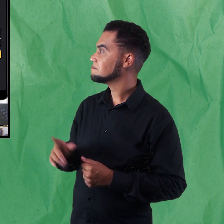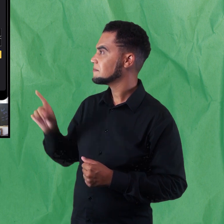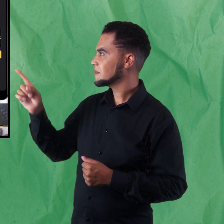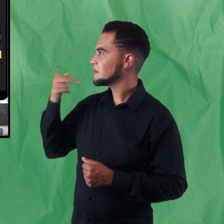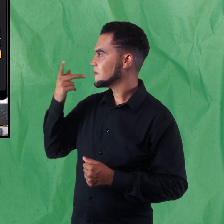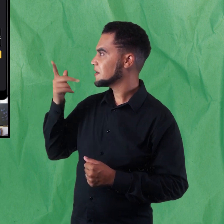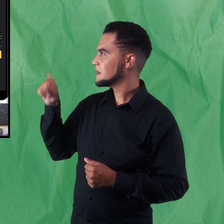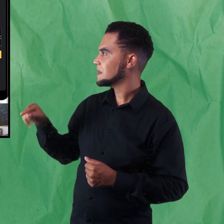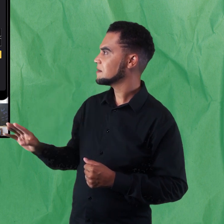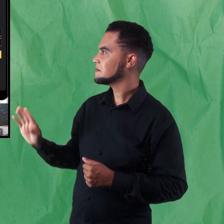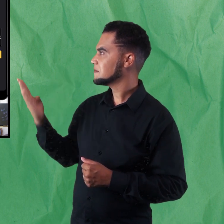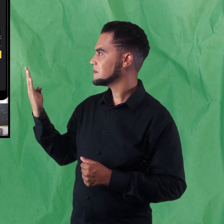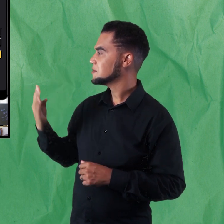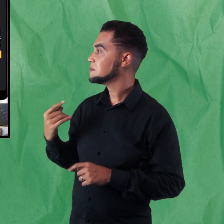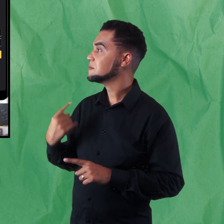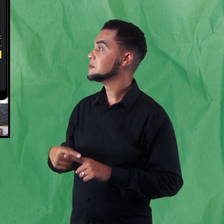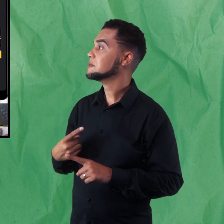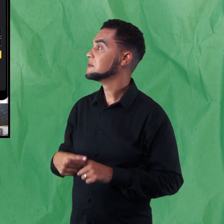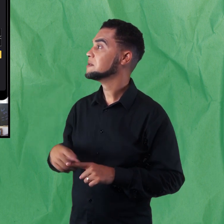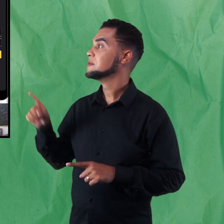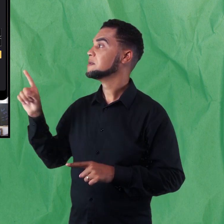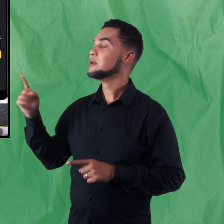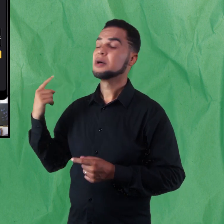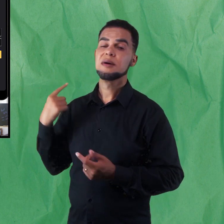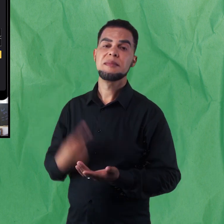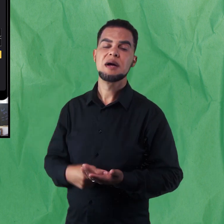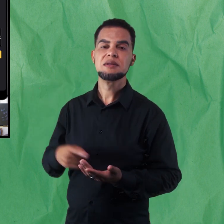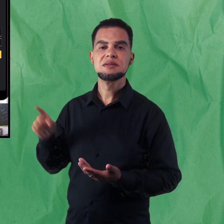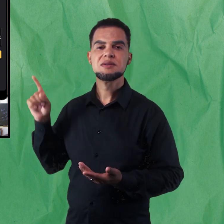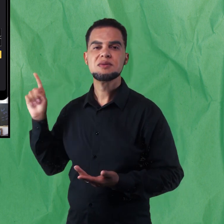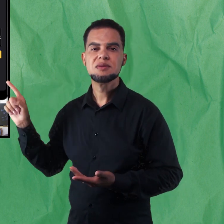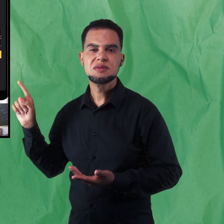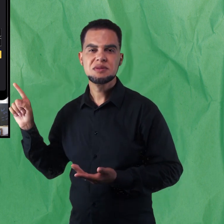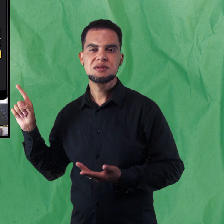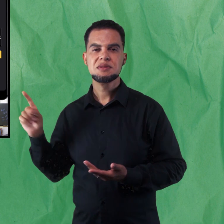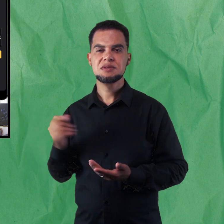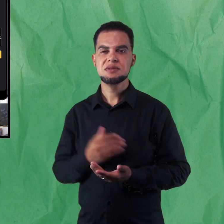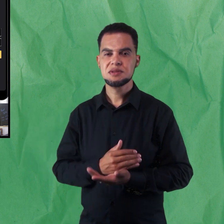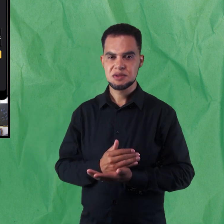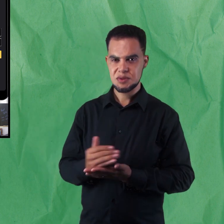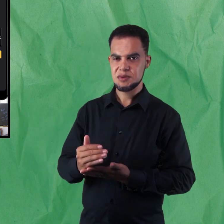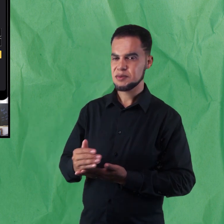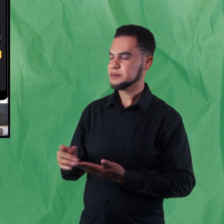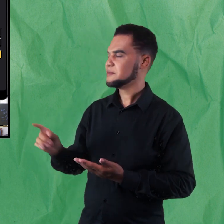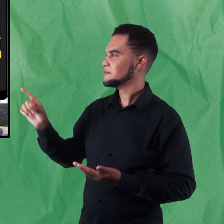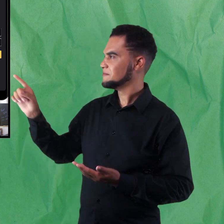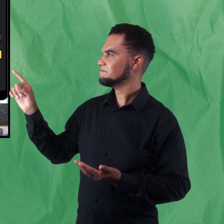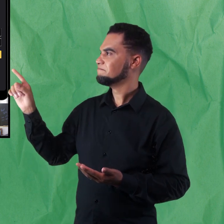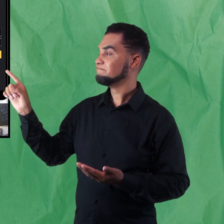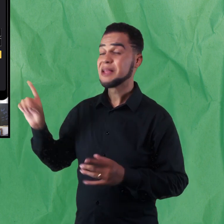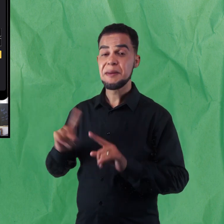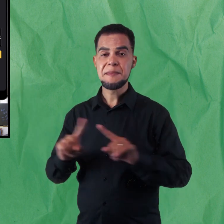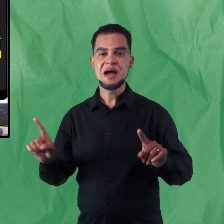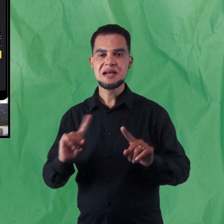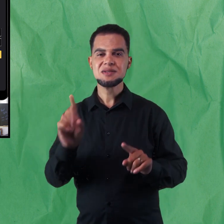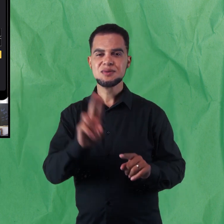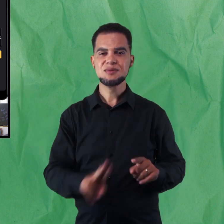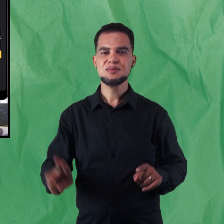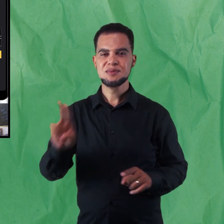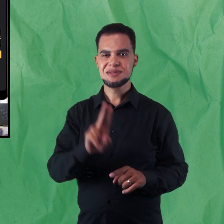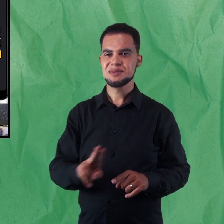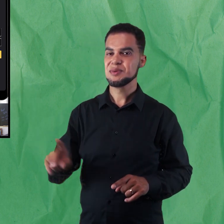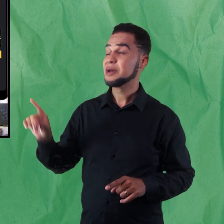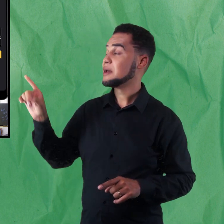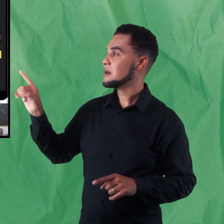é falso, porque por padrão aqui ele começa com o set loading true, né? Só que a gente não está usando esse